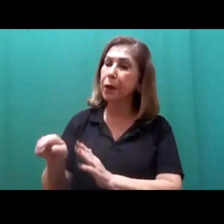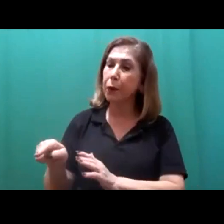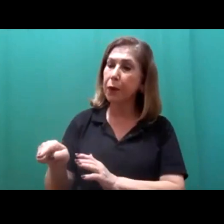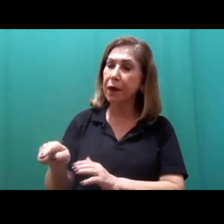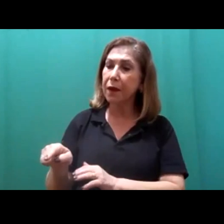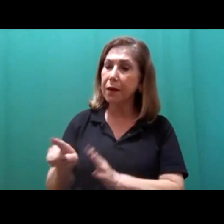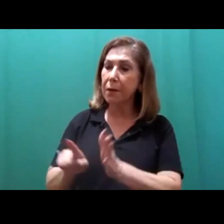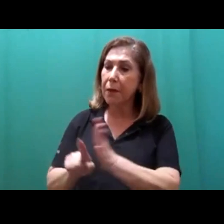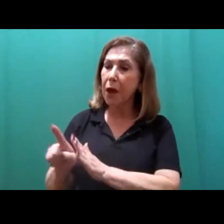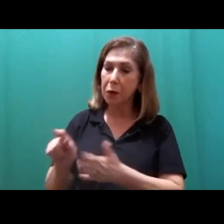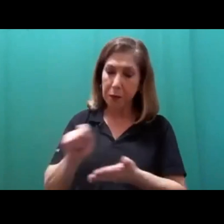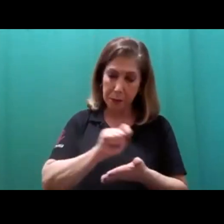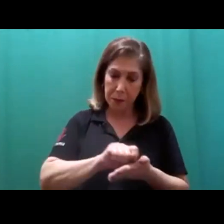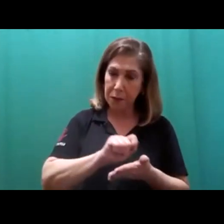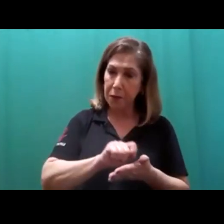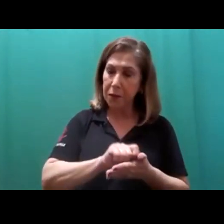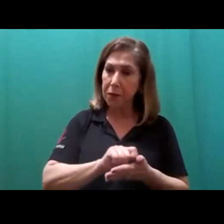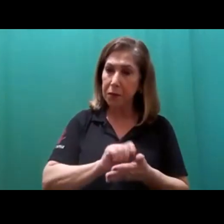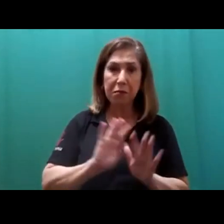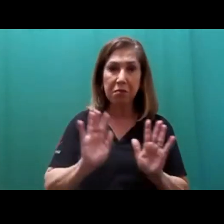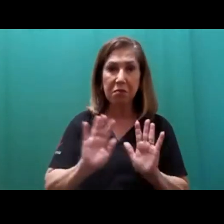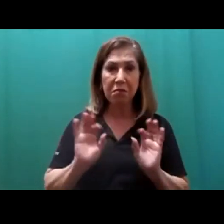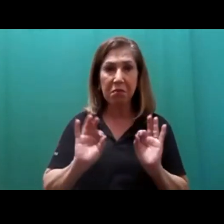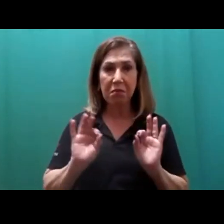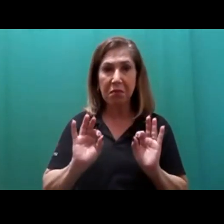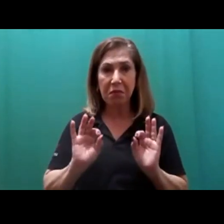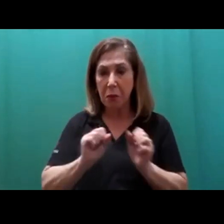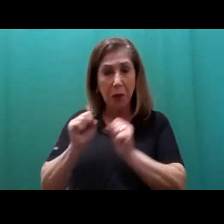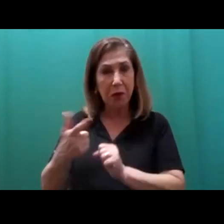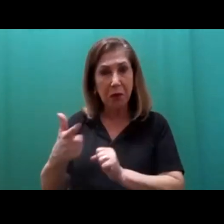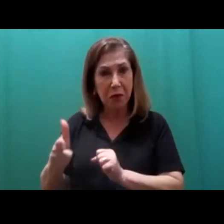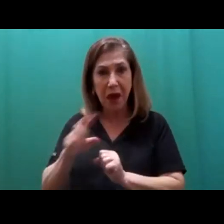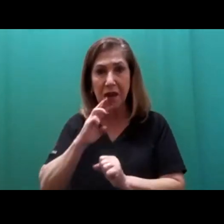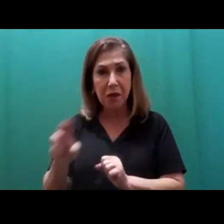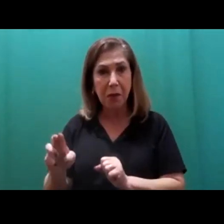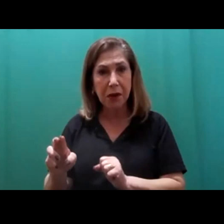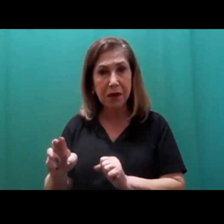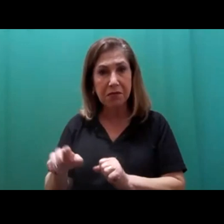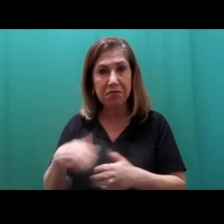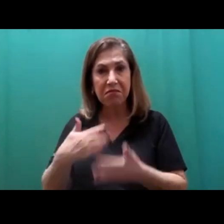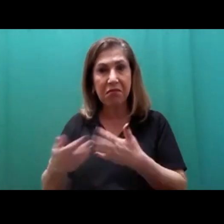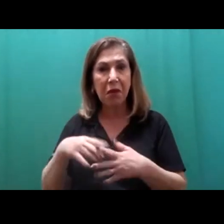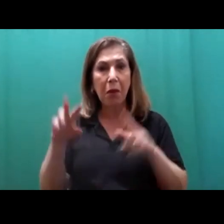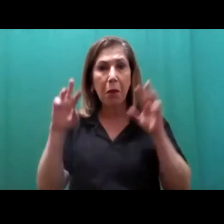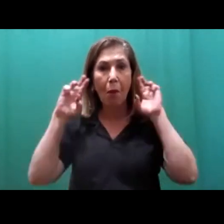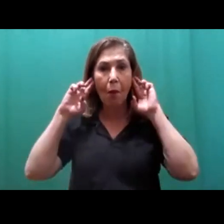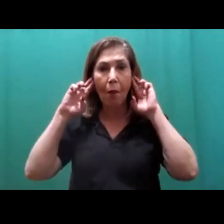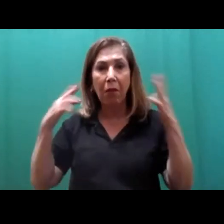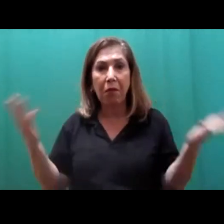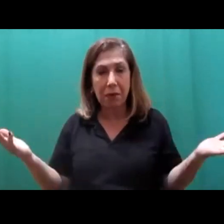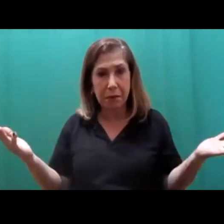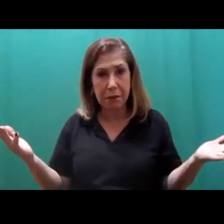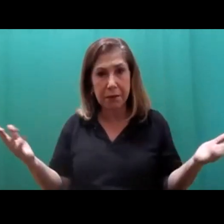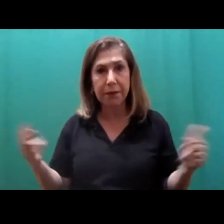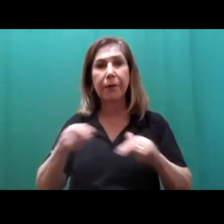consulta não é inserida como um processo de poder, não resolve nada. É uma escuta vazia. Como é que